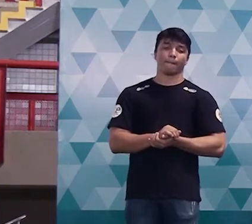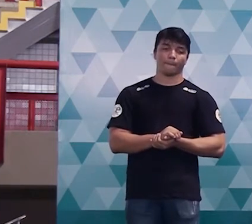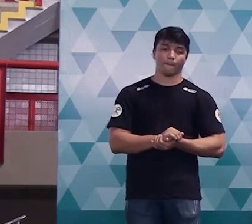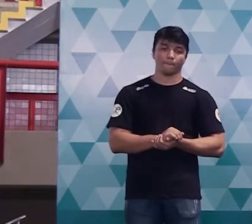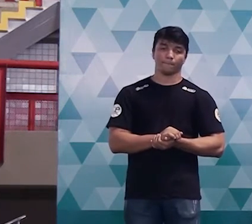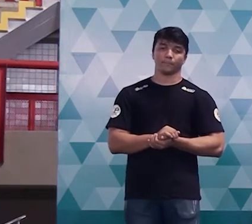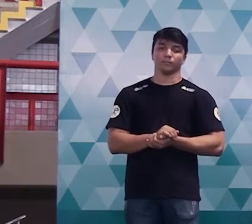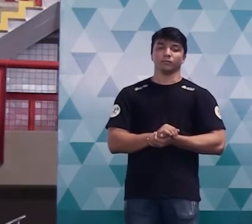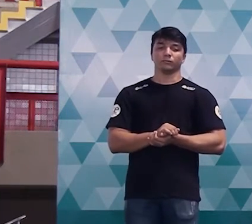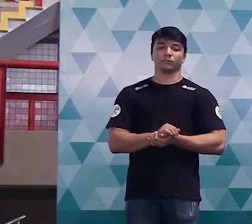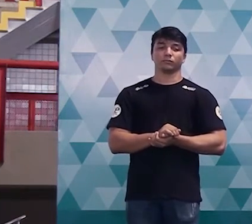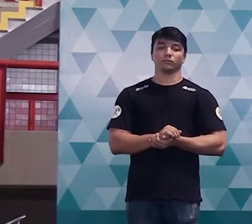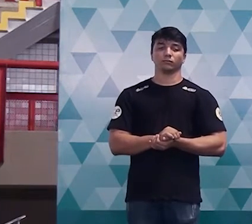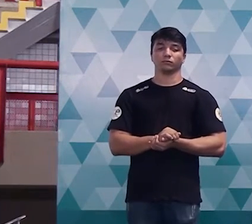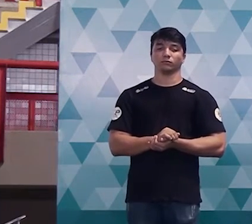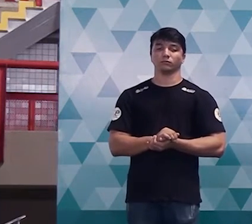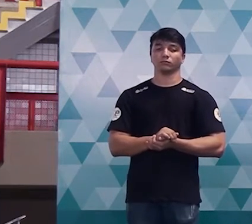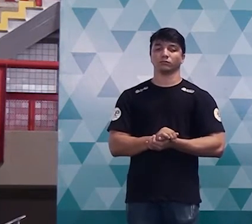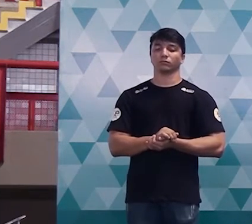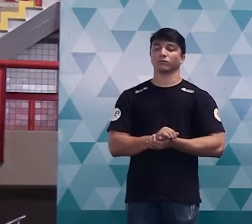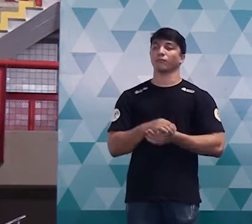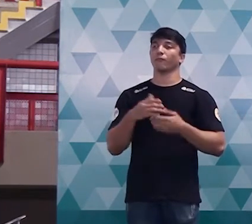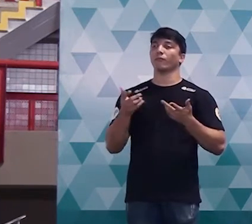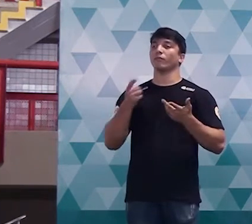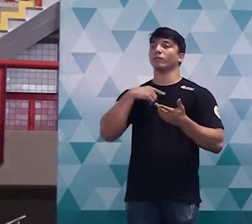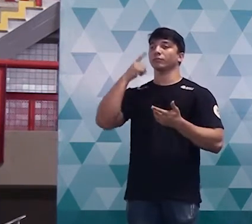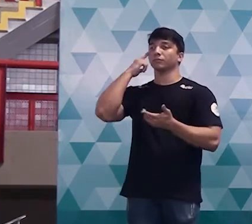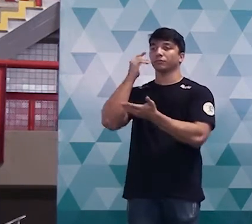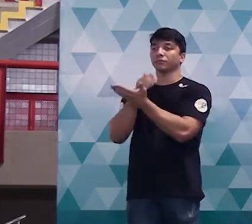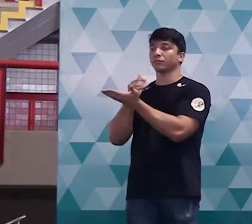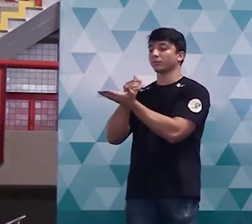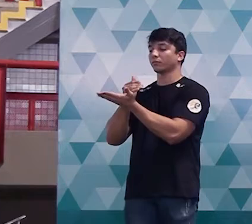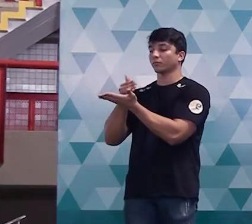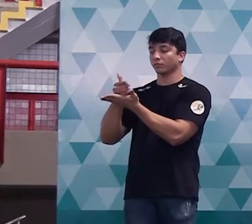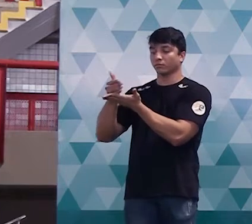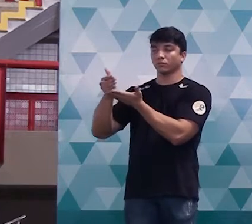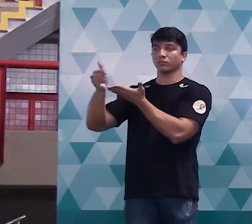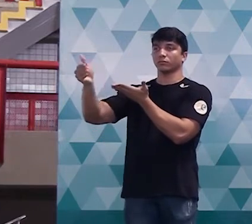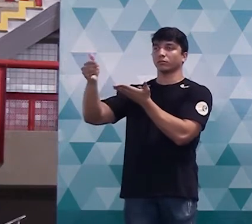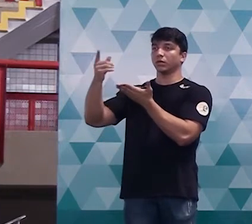dessa forma, o que vai acontecer? A partir do momento